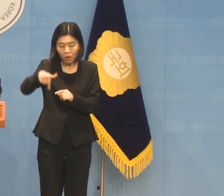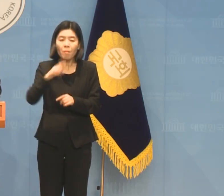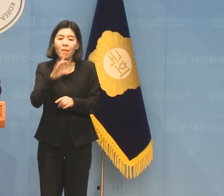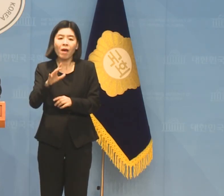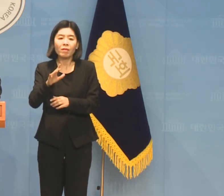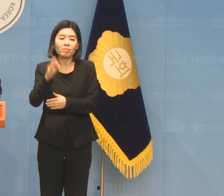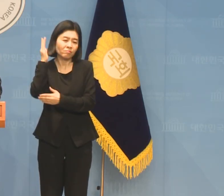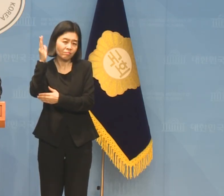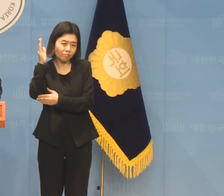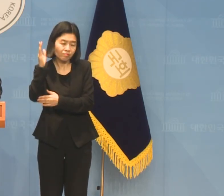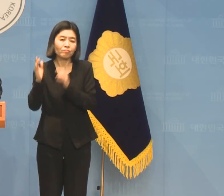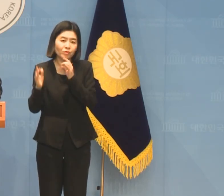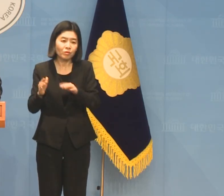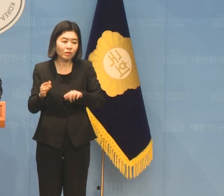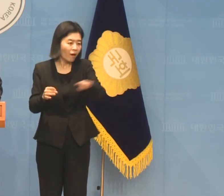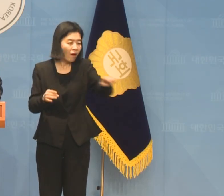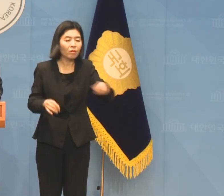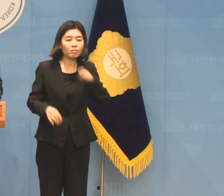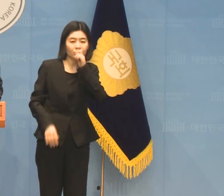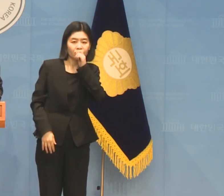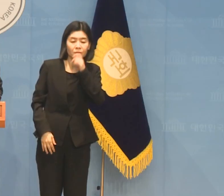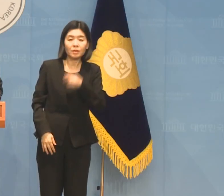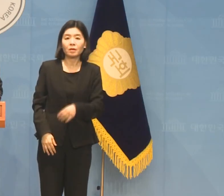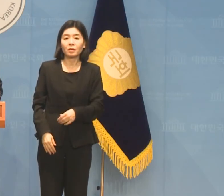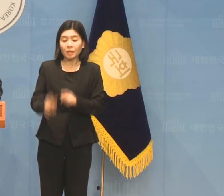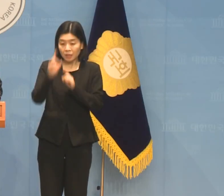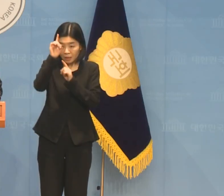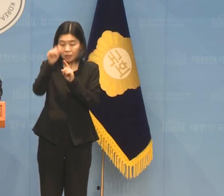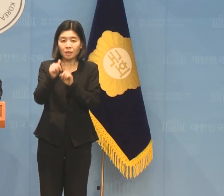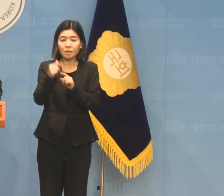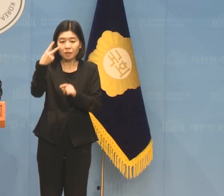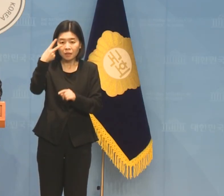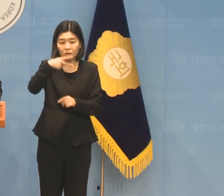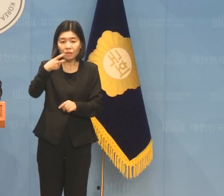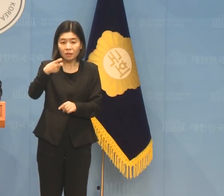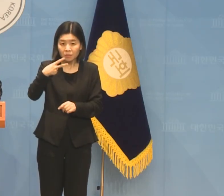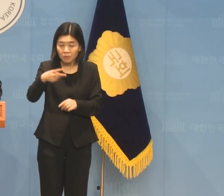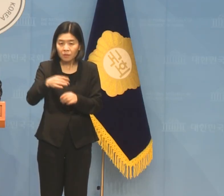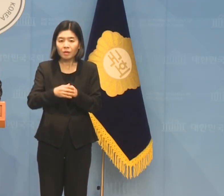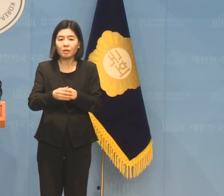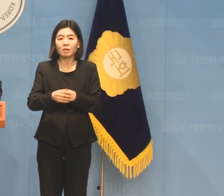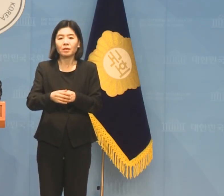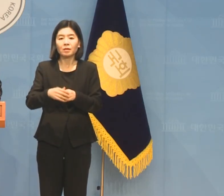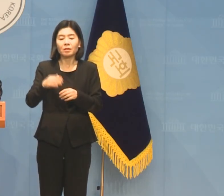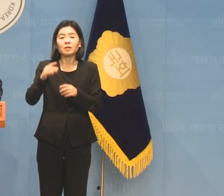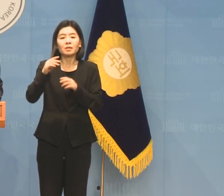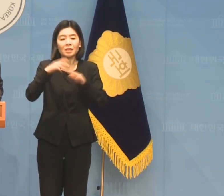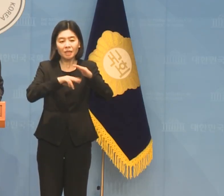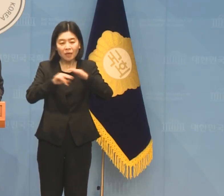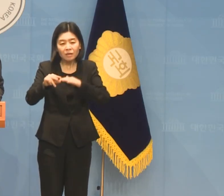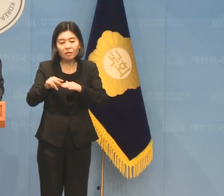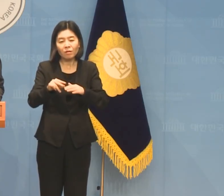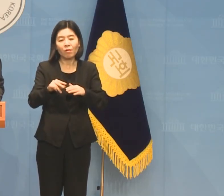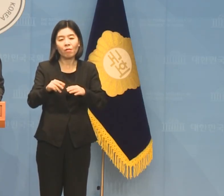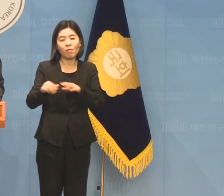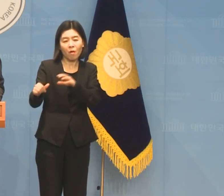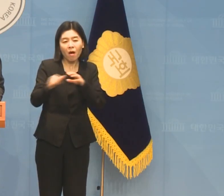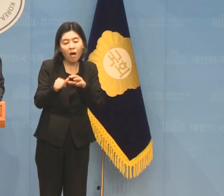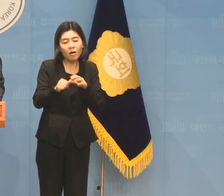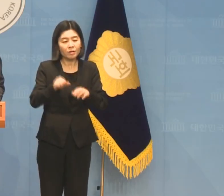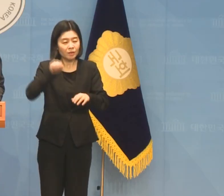이준석 후보는 2022년에 이어 이번에도 지하철 탑승 시위는 인질극이라는 일관된 입장을